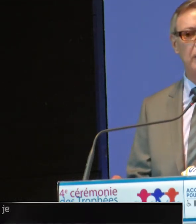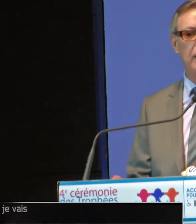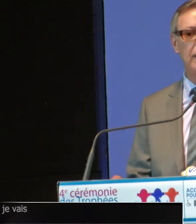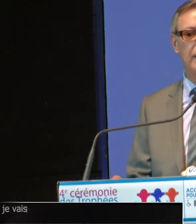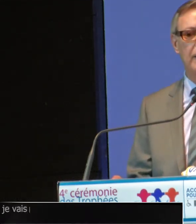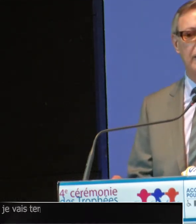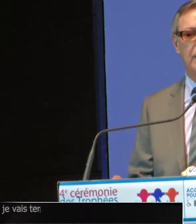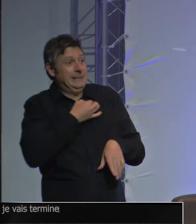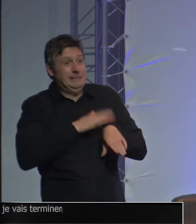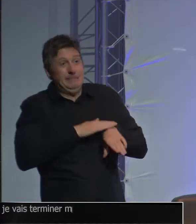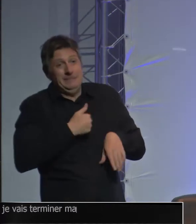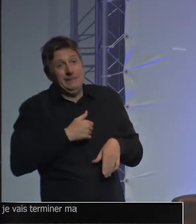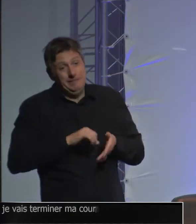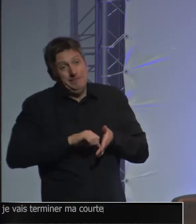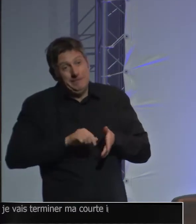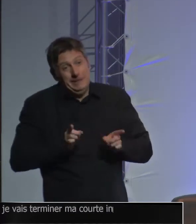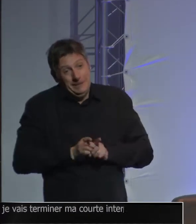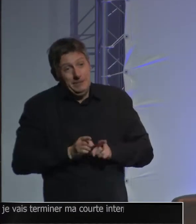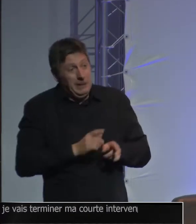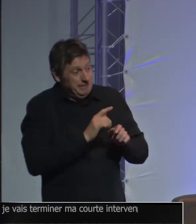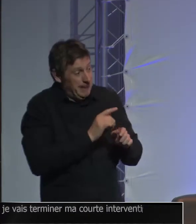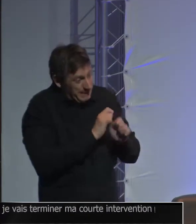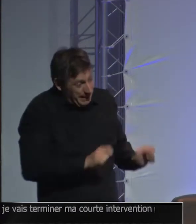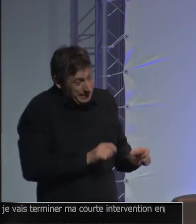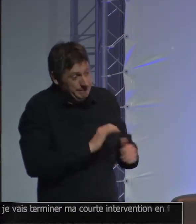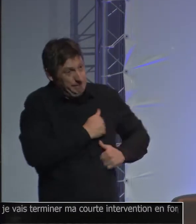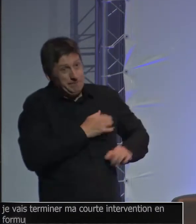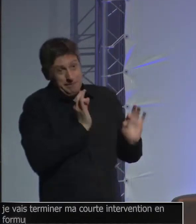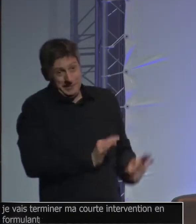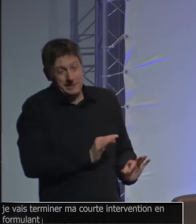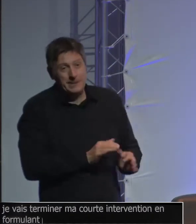être discipliné, et terminer ma courte intervention en